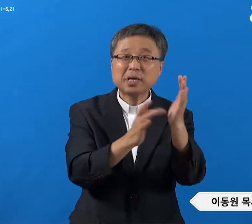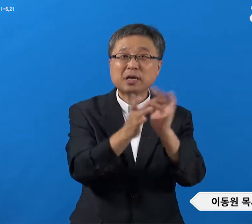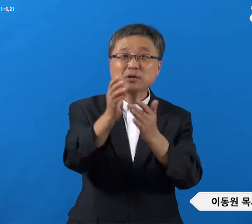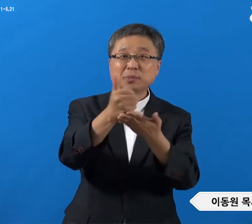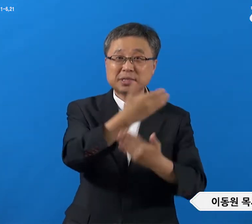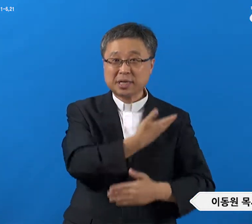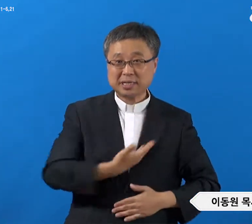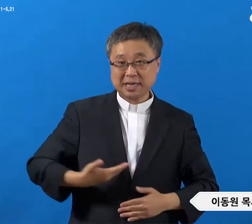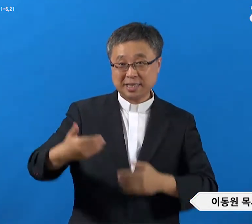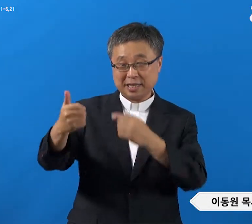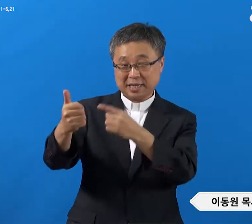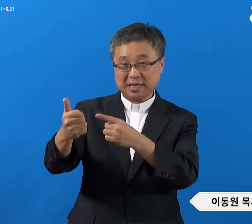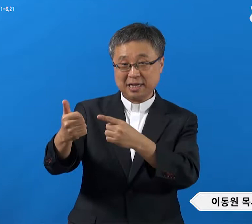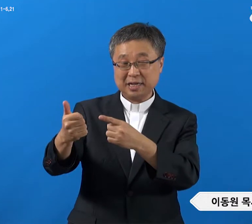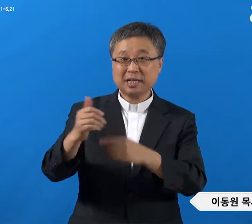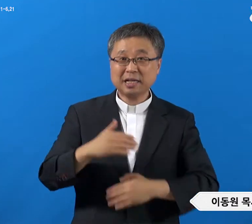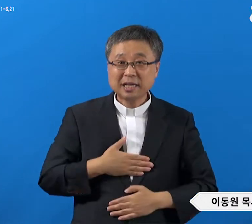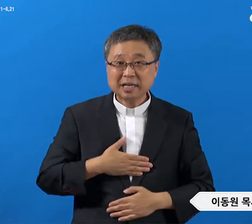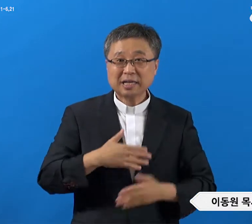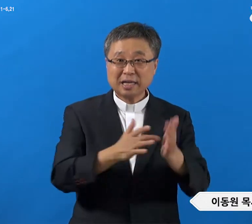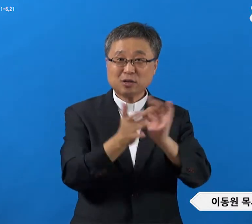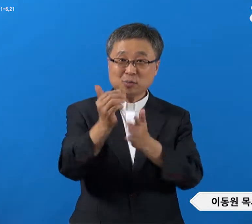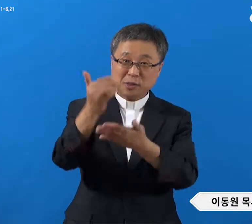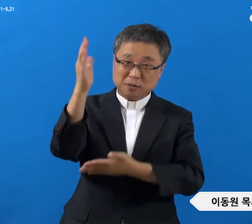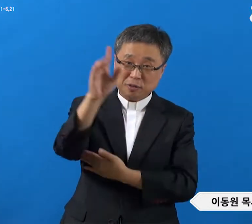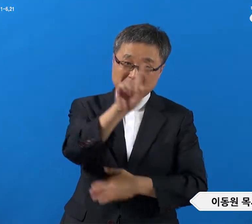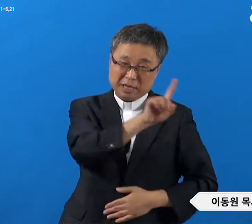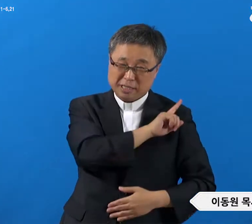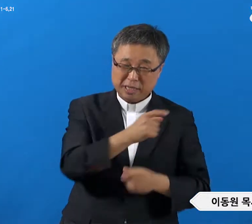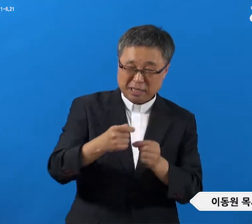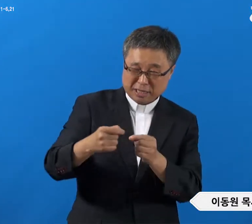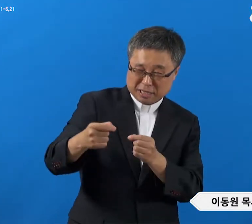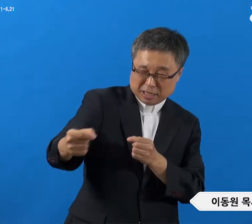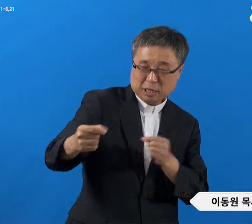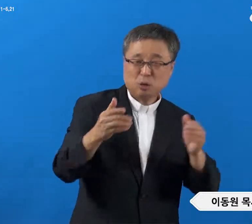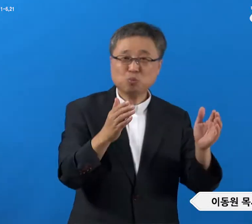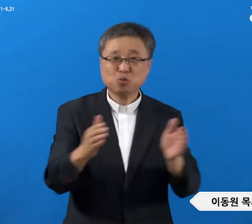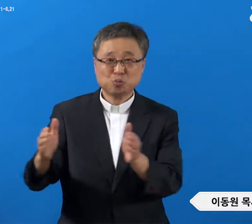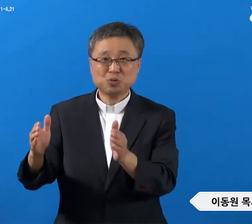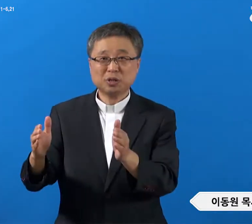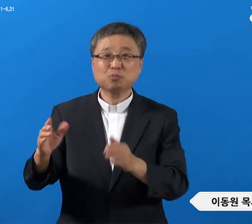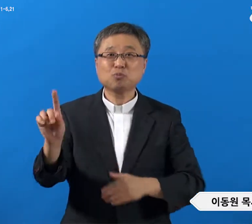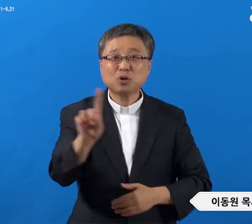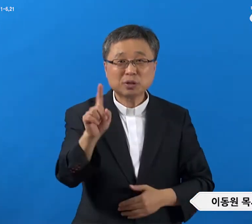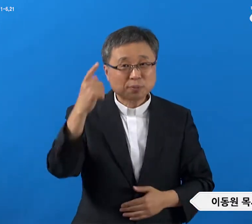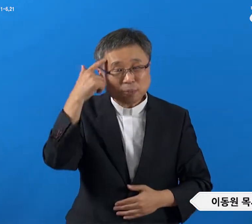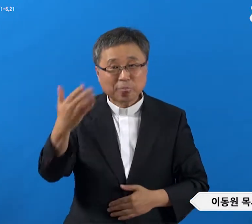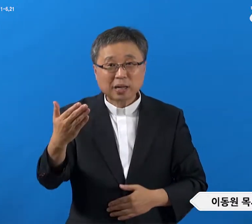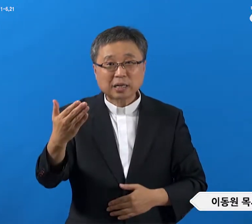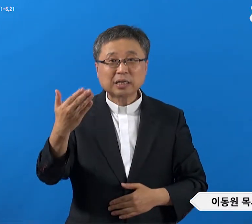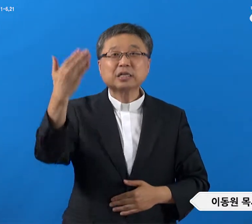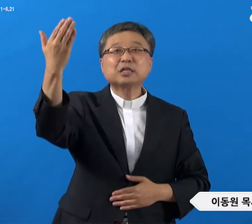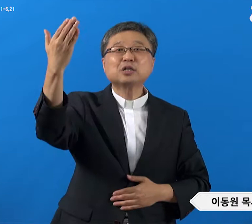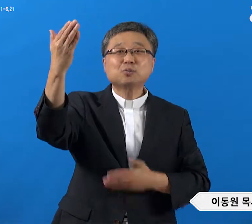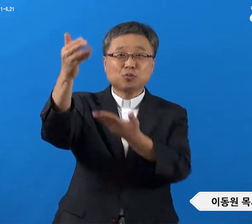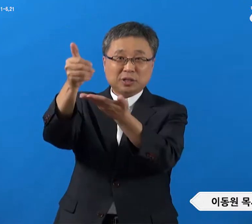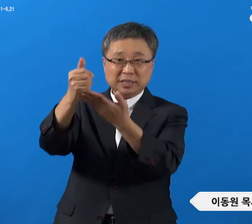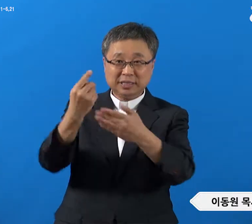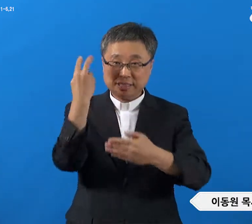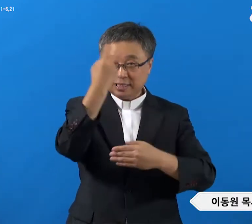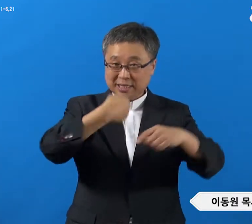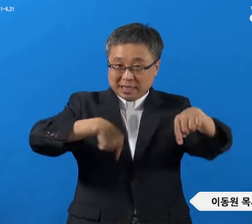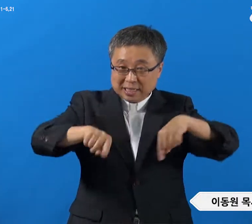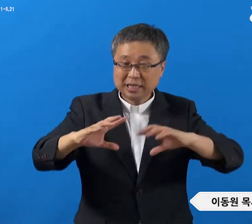제 아들에게 예수님의 설교 가운데 가장 긴 부분을 할애하는 것이 뭐냐면 그분이 다스릴 나라가 어떤